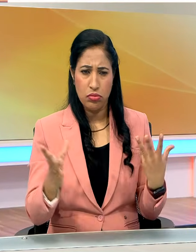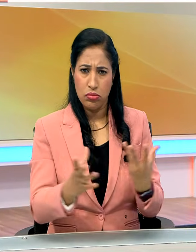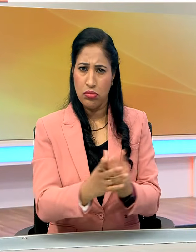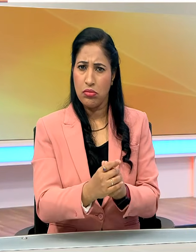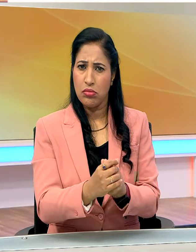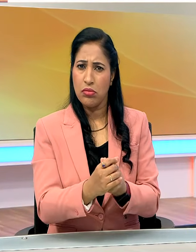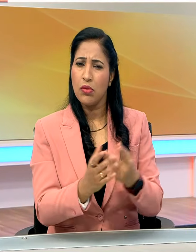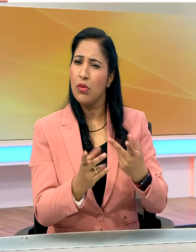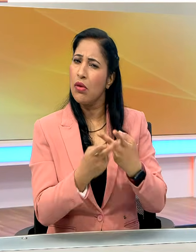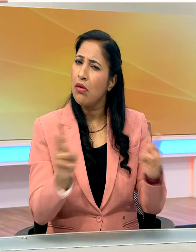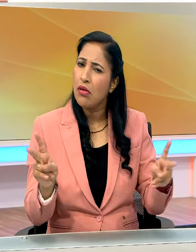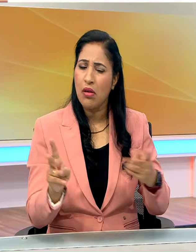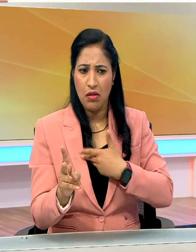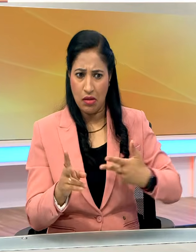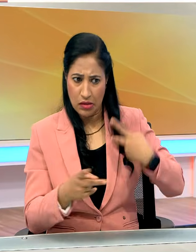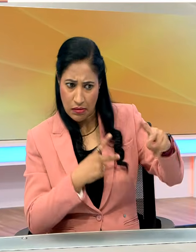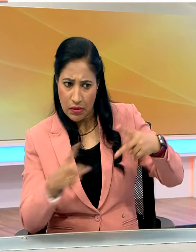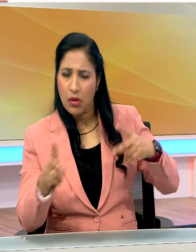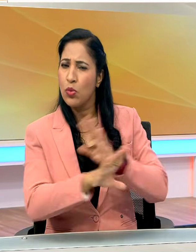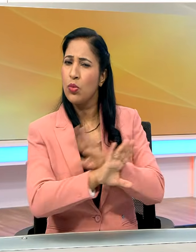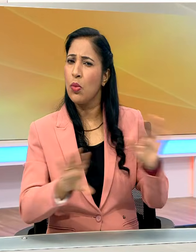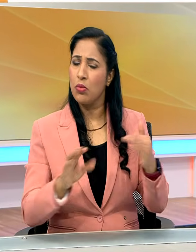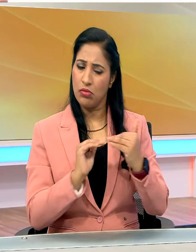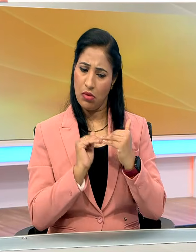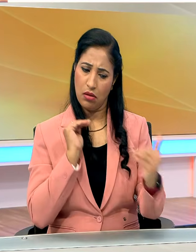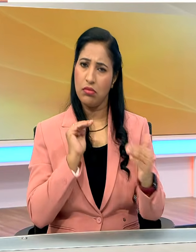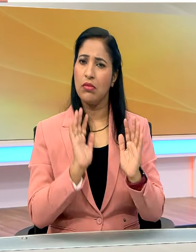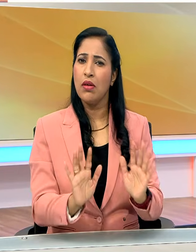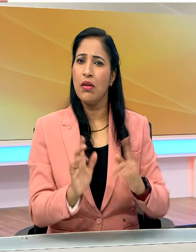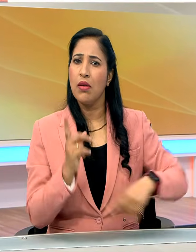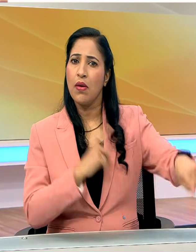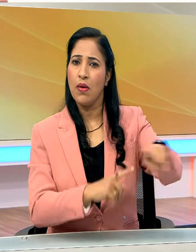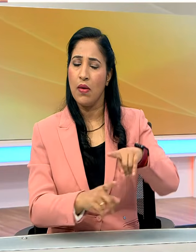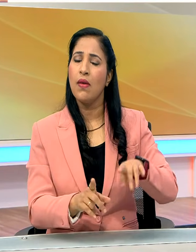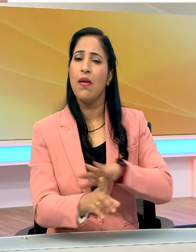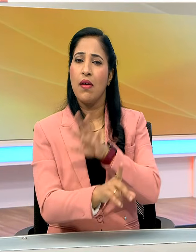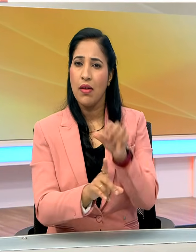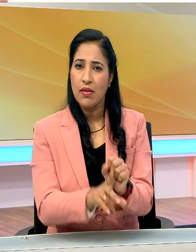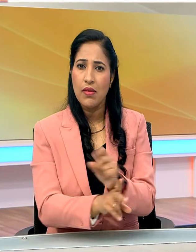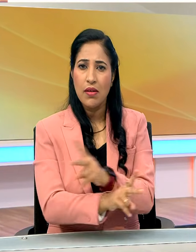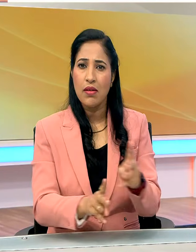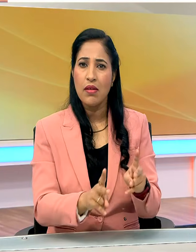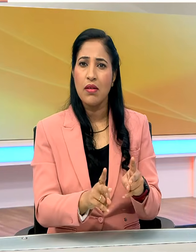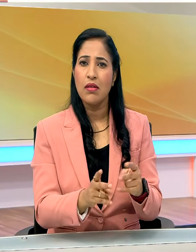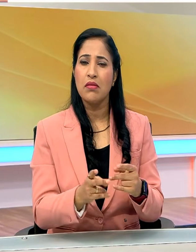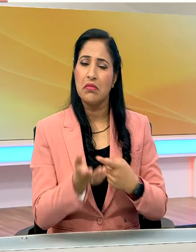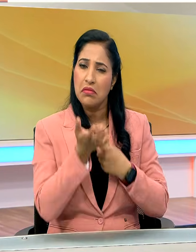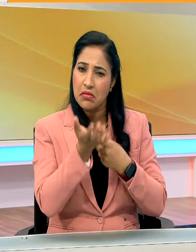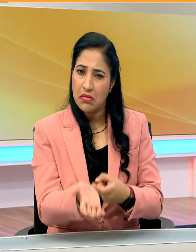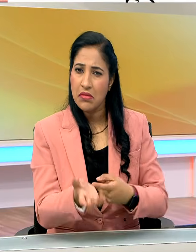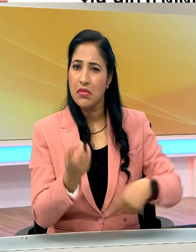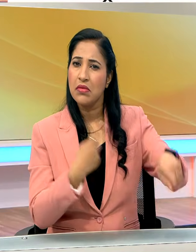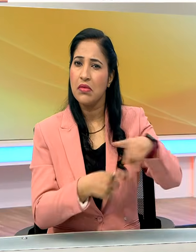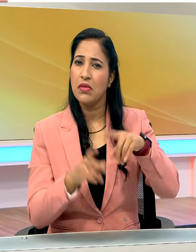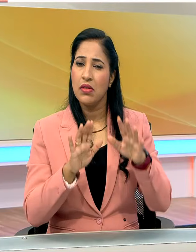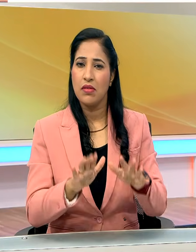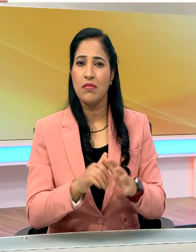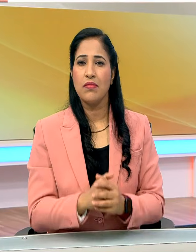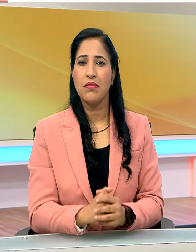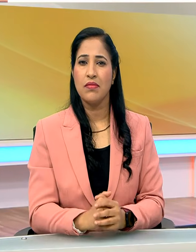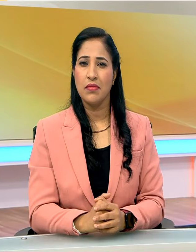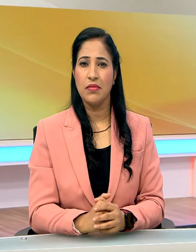उठकर बिना किसी भेदभाव के एकजुट रहना समता का व्यवहारिक रूप है।